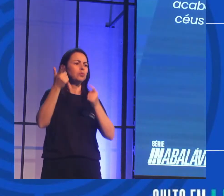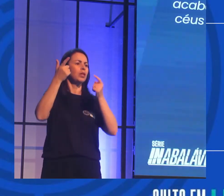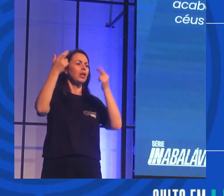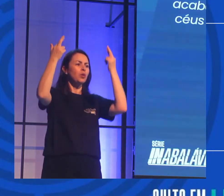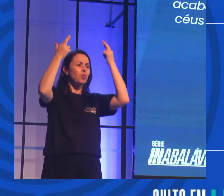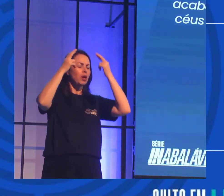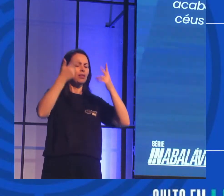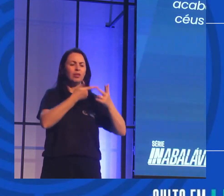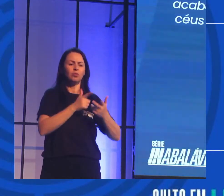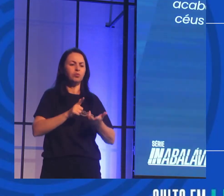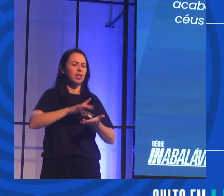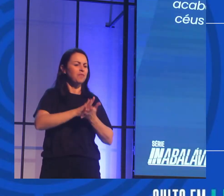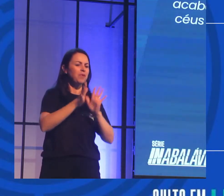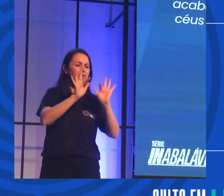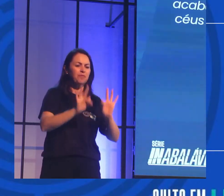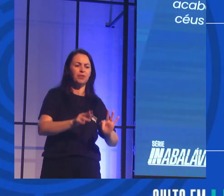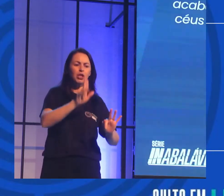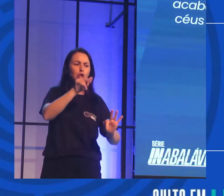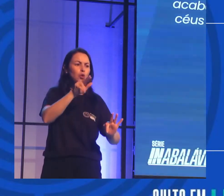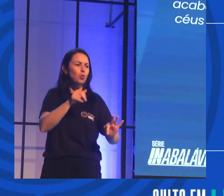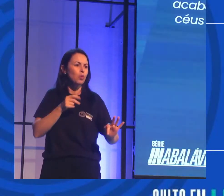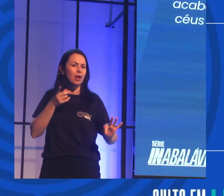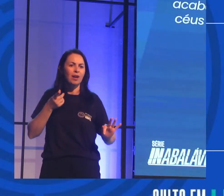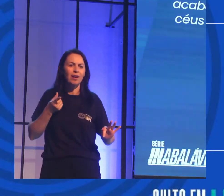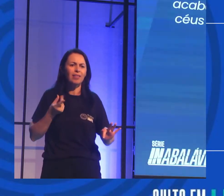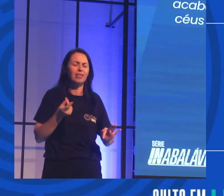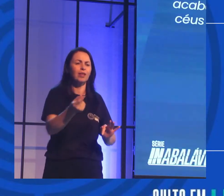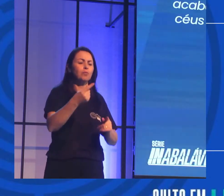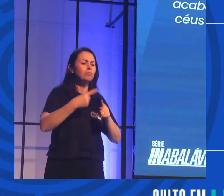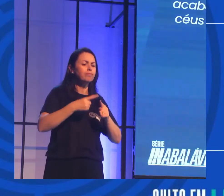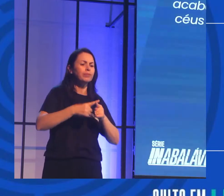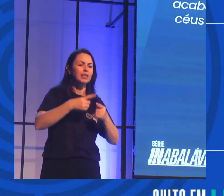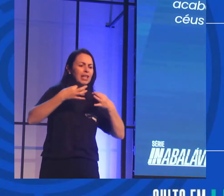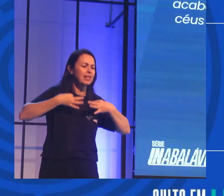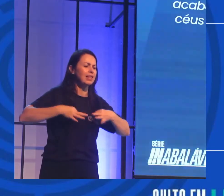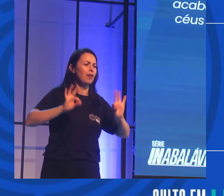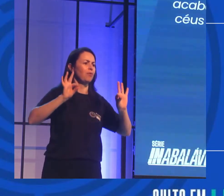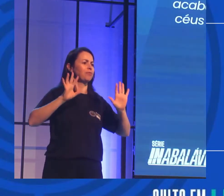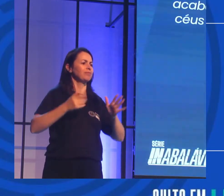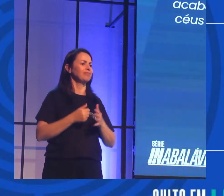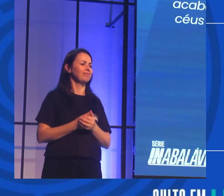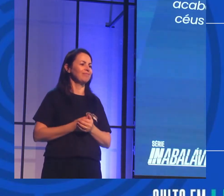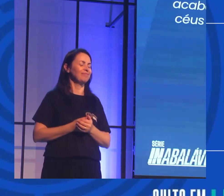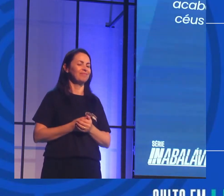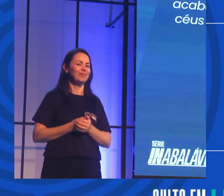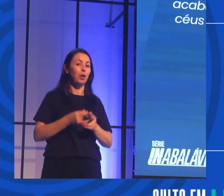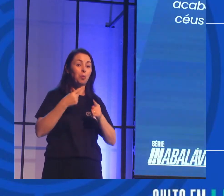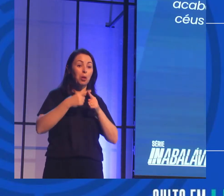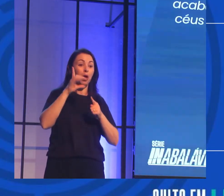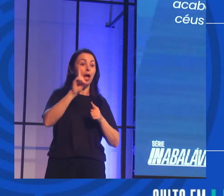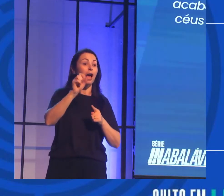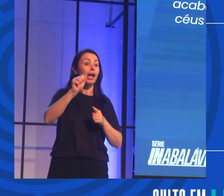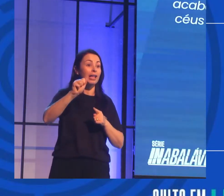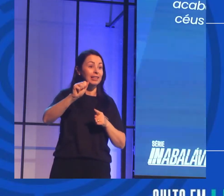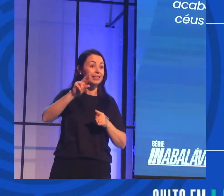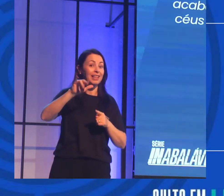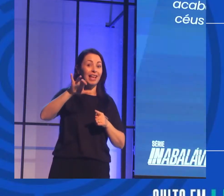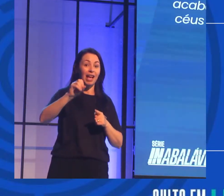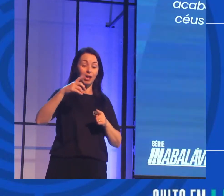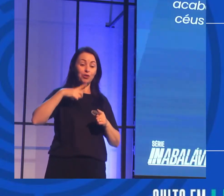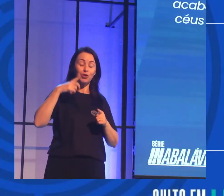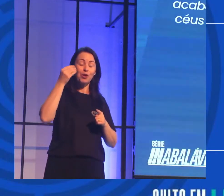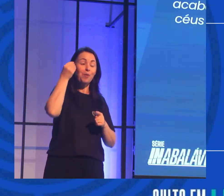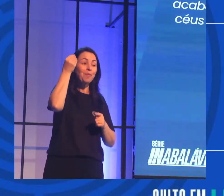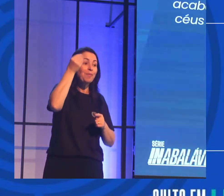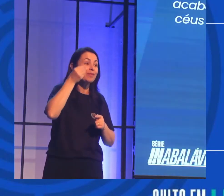seu domínio jamais acabará. Ele livra e salva. Poderíamos dizer que aqui o rei Dário estava tendo uma